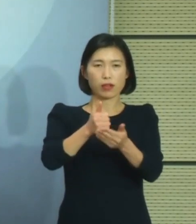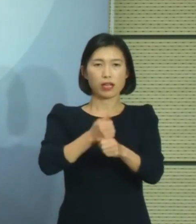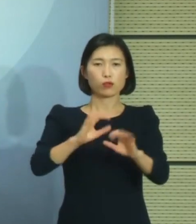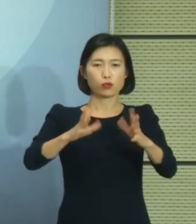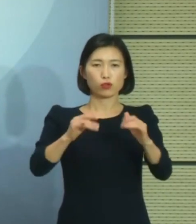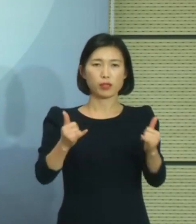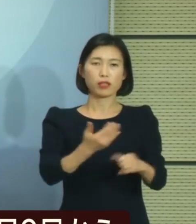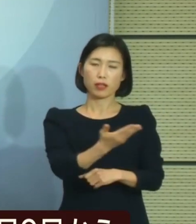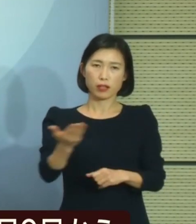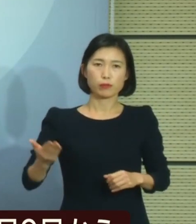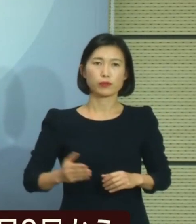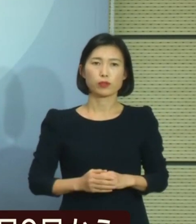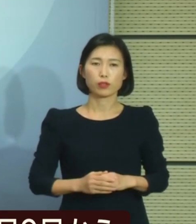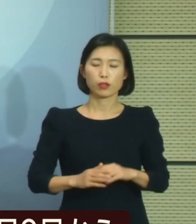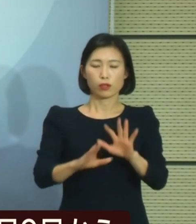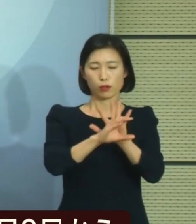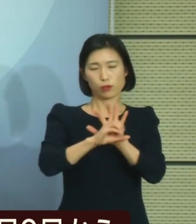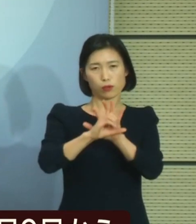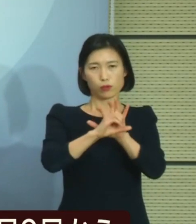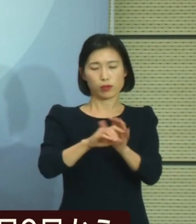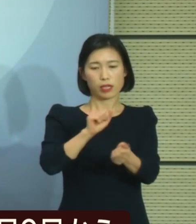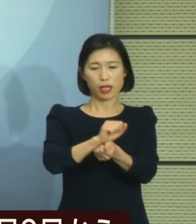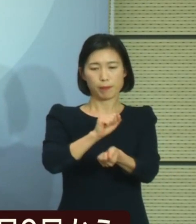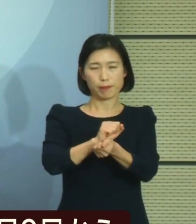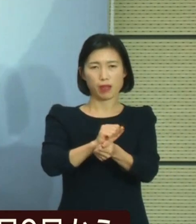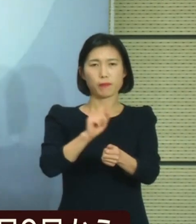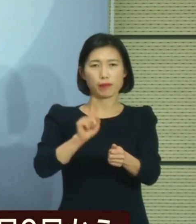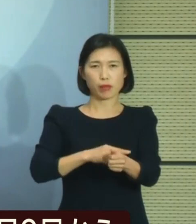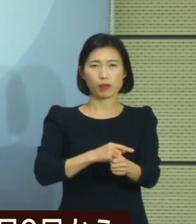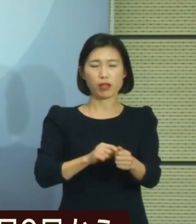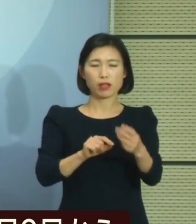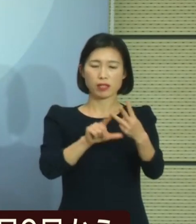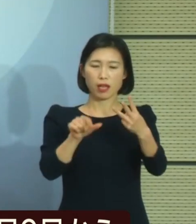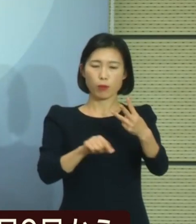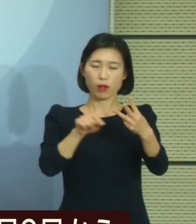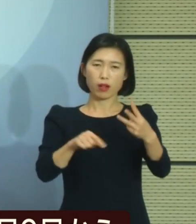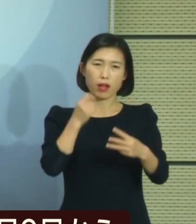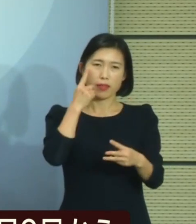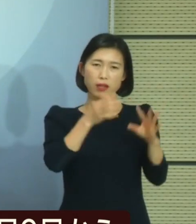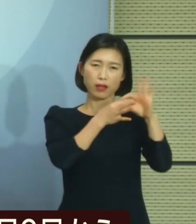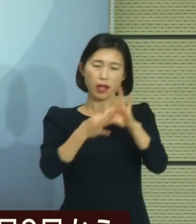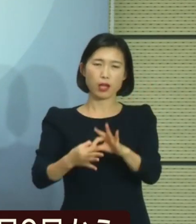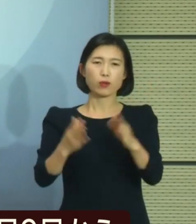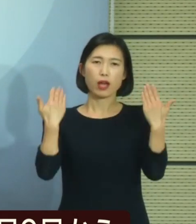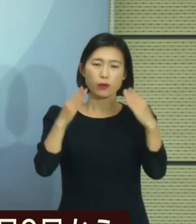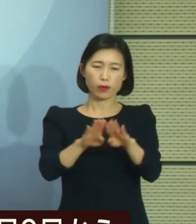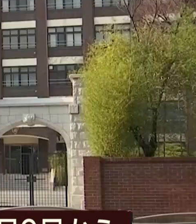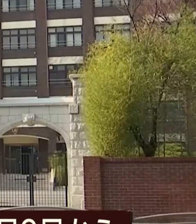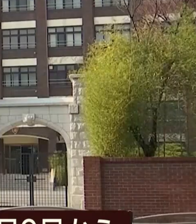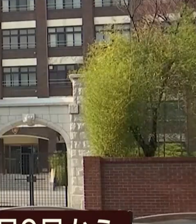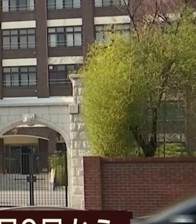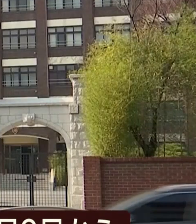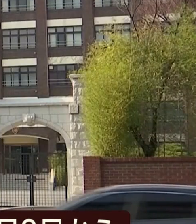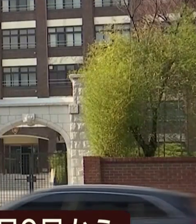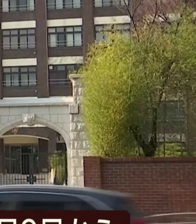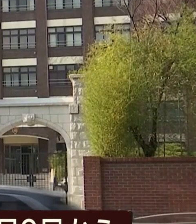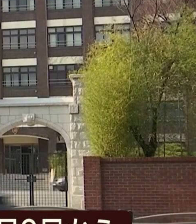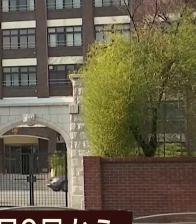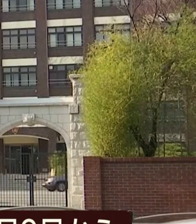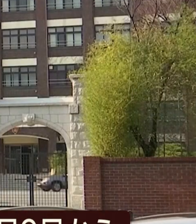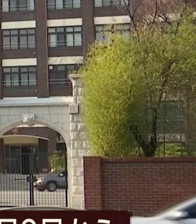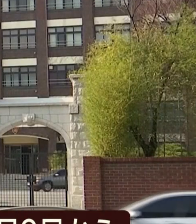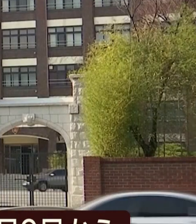韓国では小学校から高校まで原則すべての学校が休校を続けていますが韓国政府は